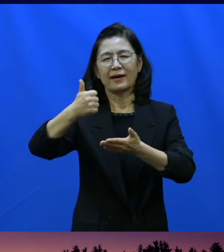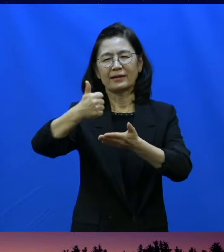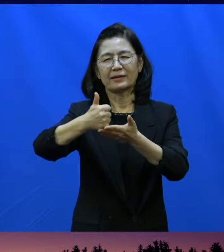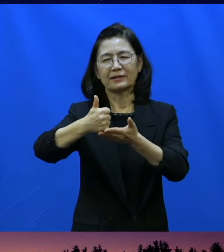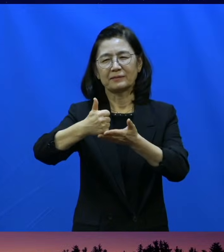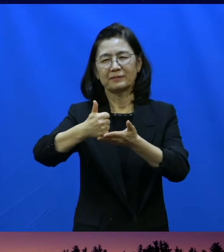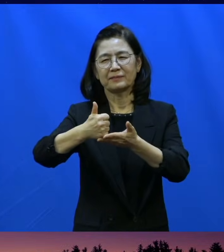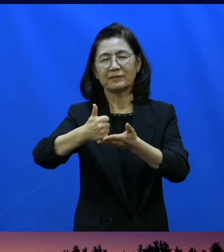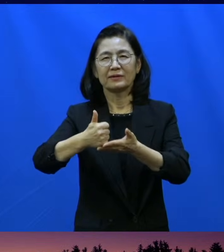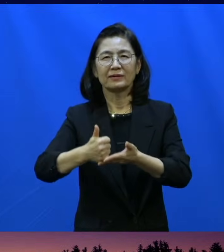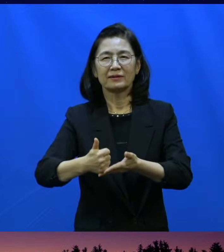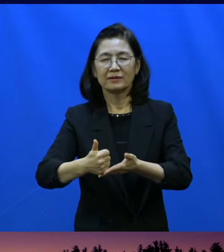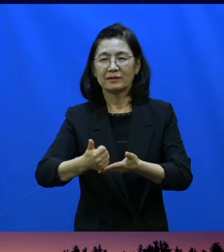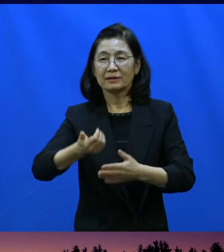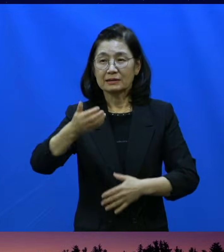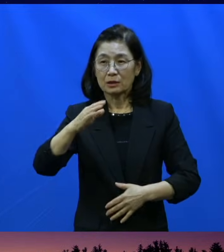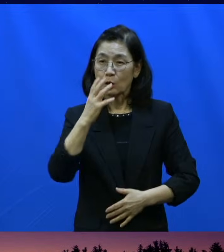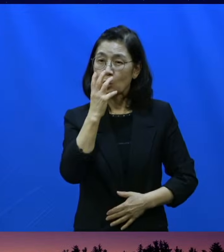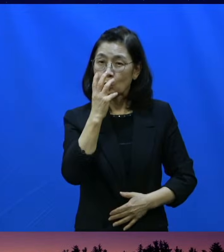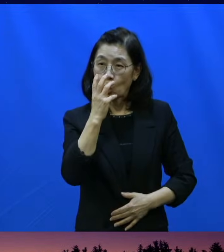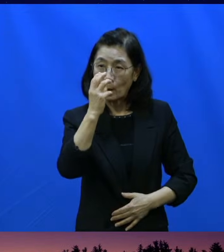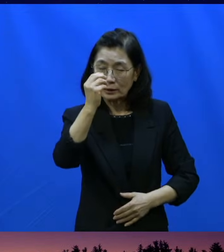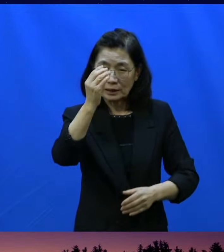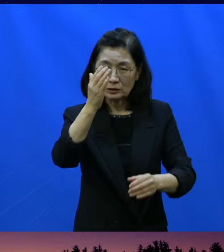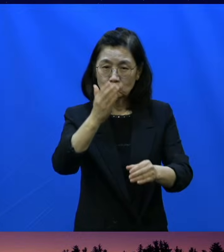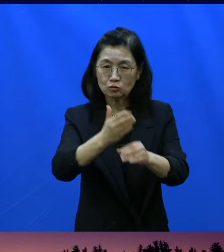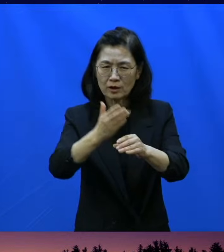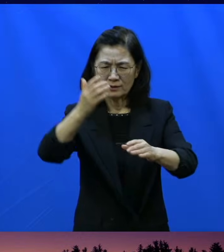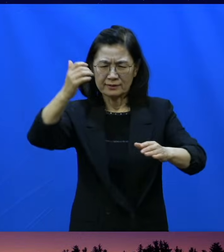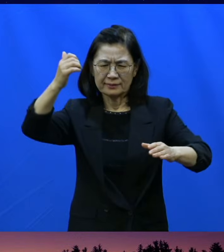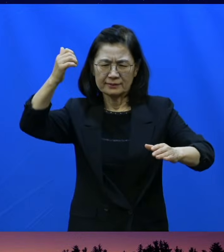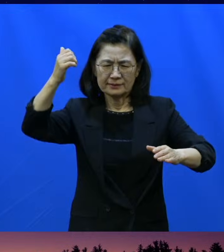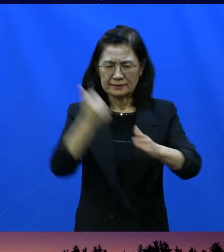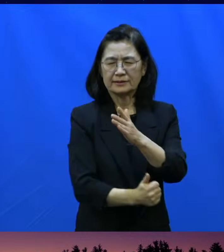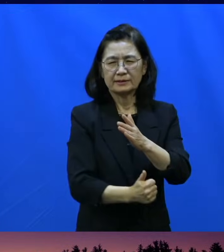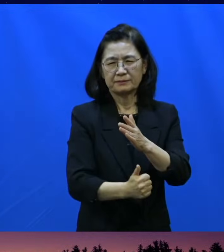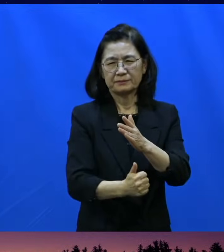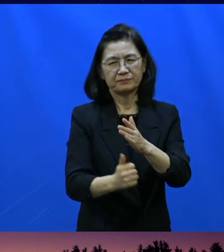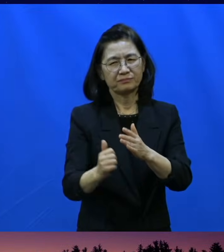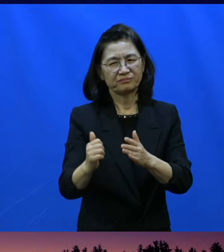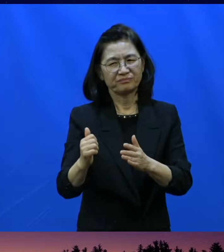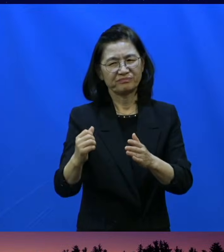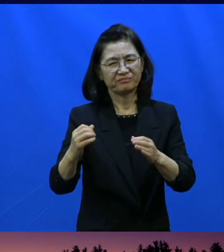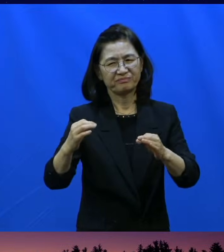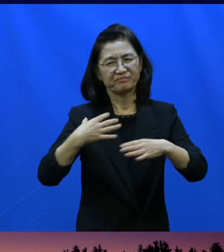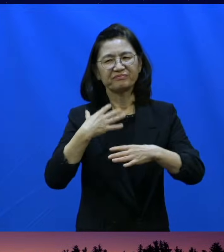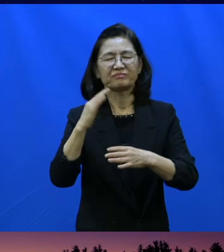그러다가 한번 크게 깨지는 거예요. 그죠? 크게 깨져요.